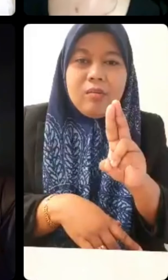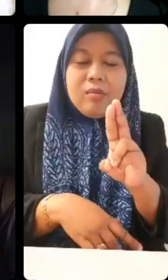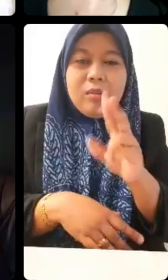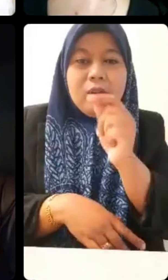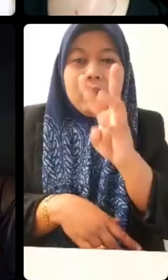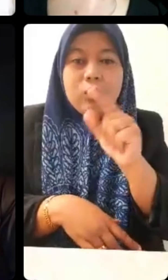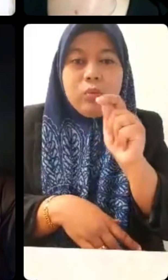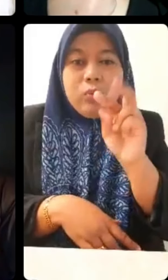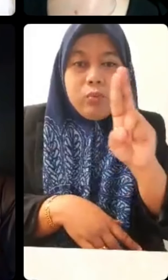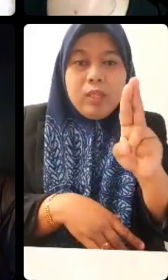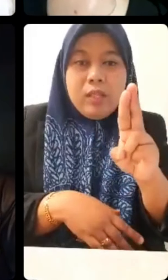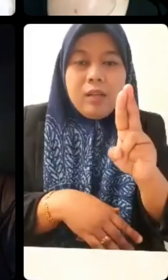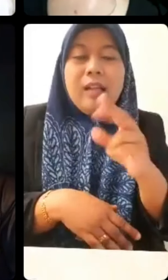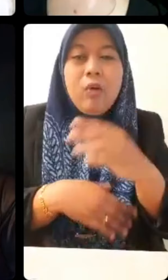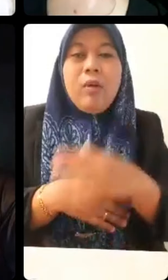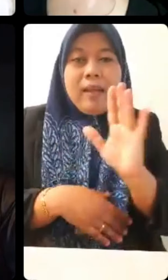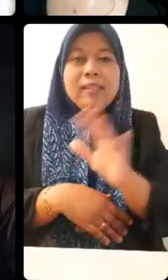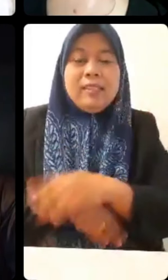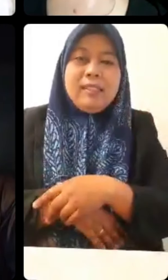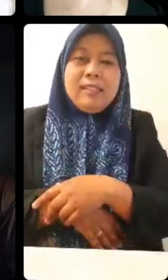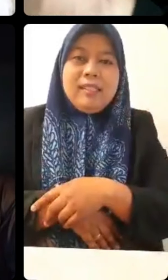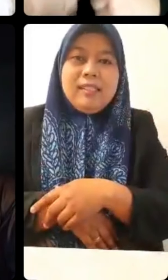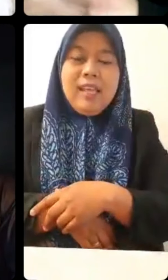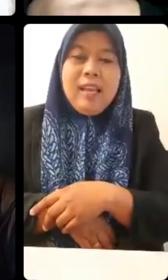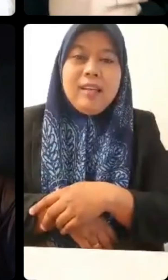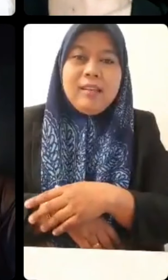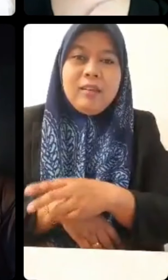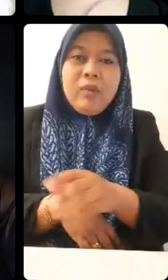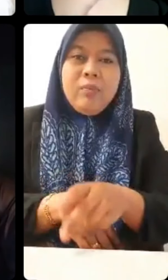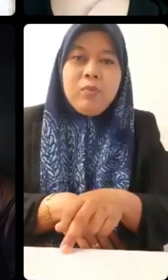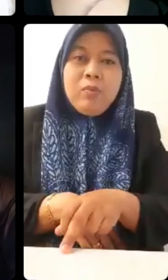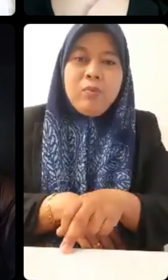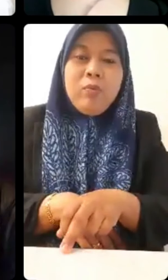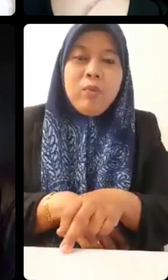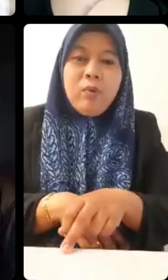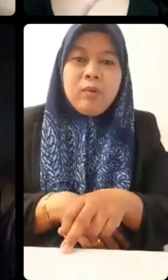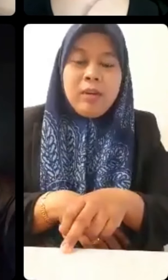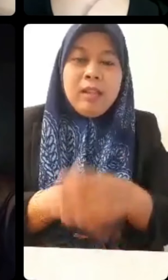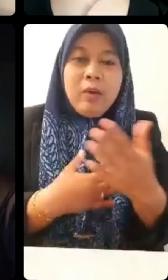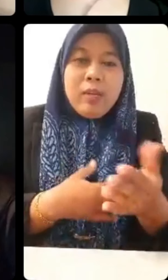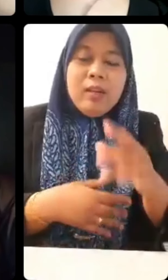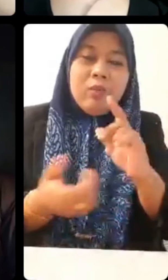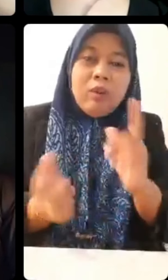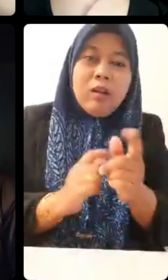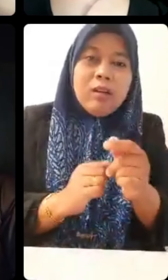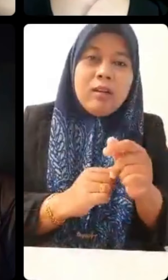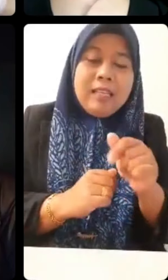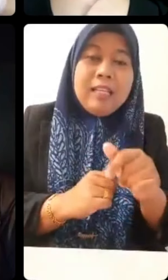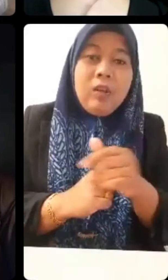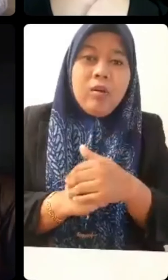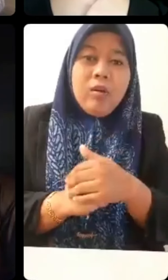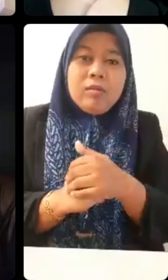Kalau Twitter, tahun lepas. Start 2020. Dan tahun ni dia tukar